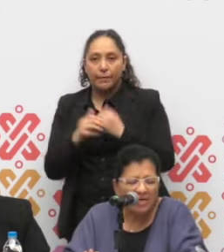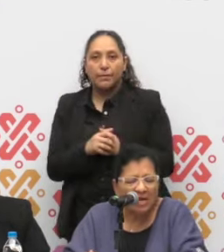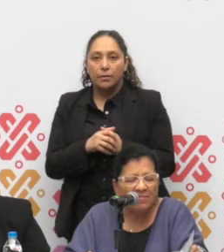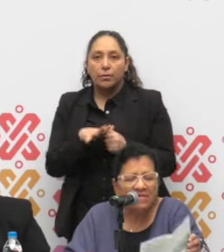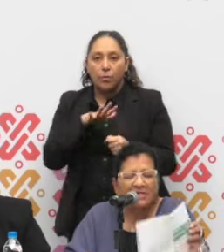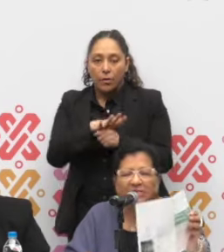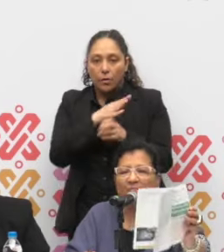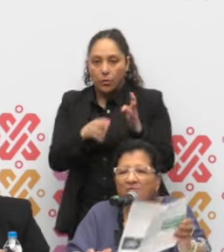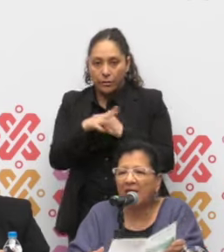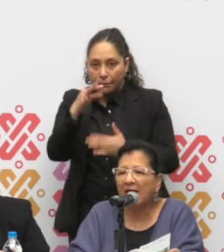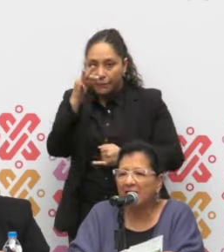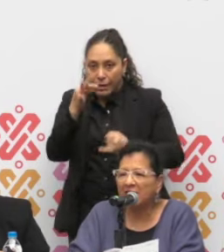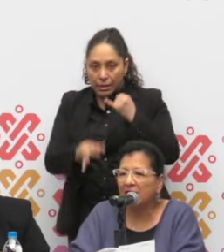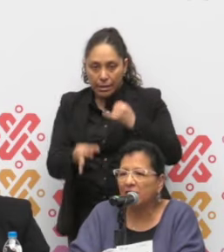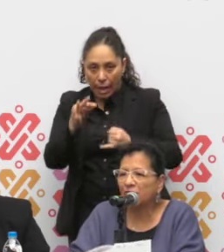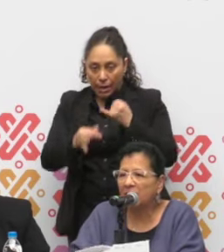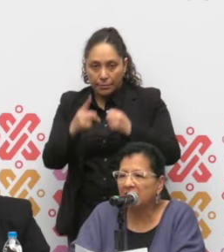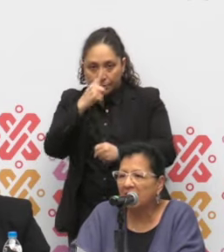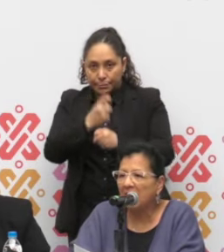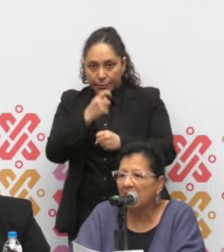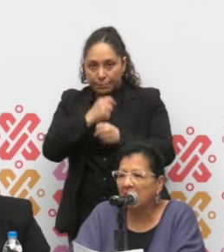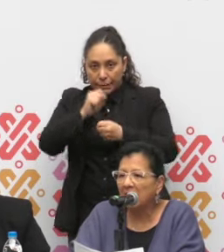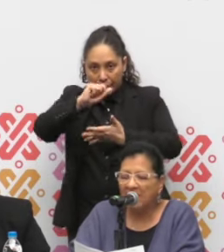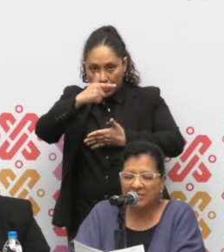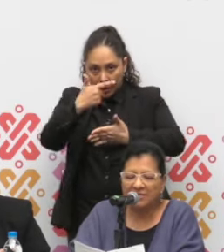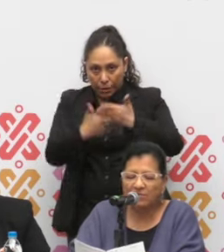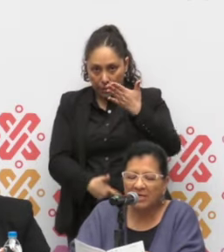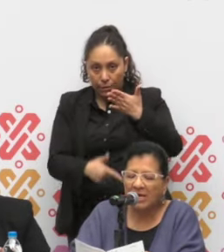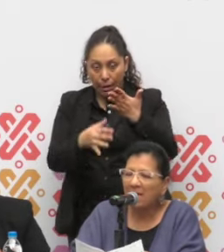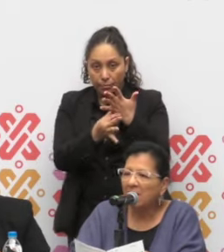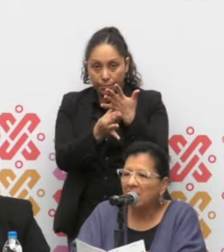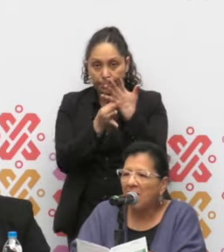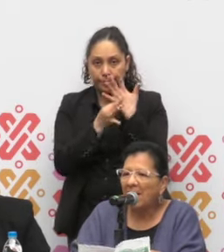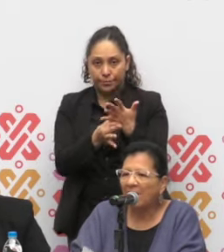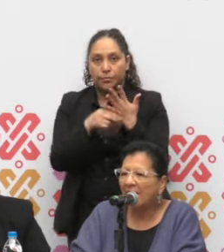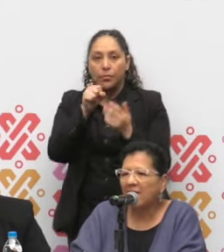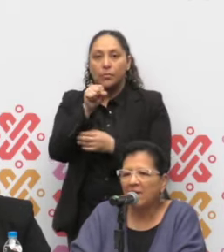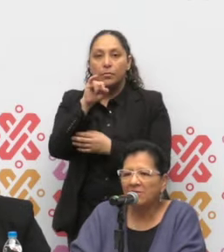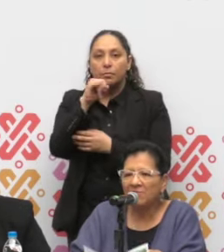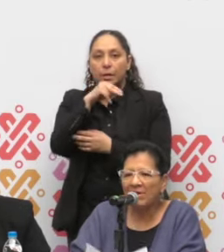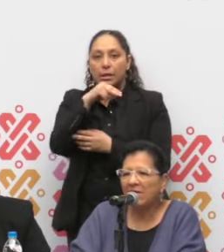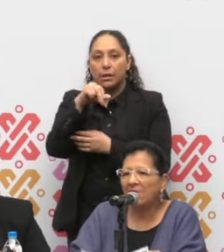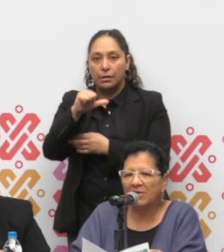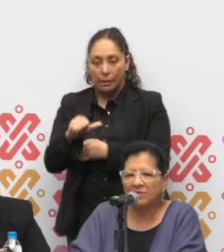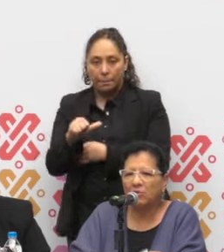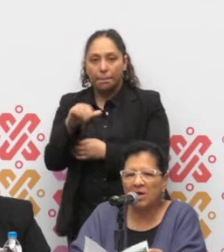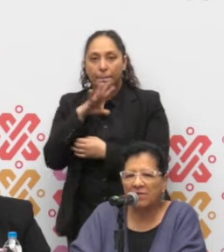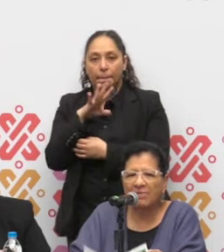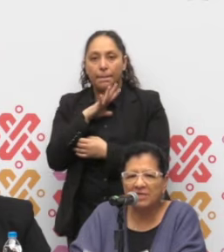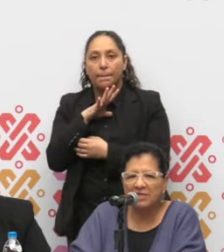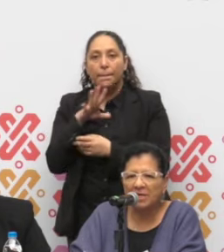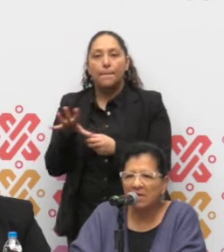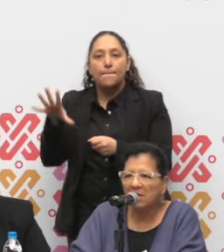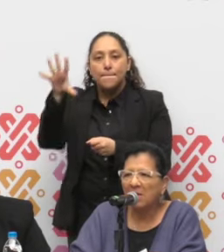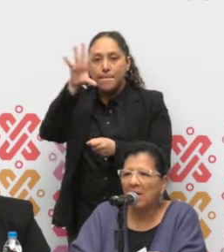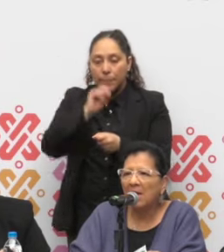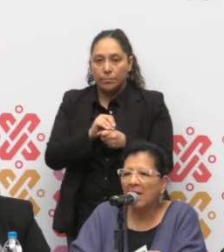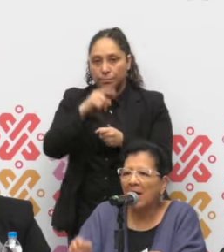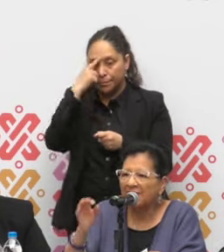que finalmente esta primera agenda que nos plantea el CIPINA abarca de manera